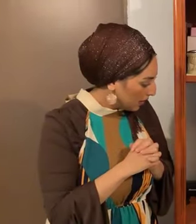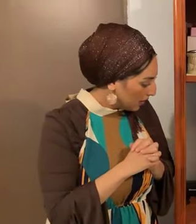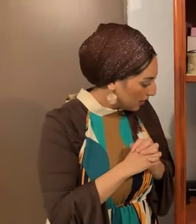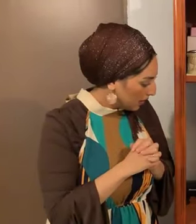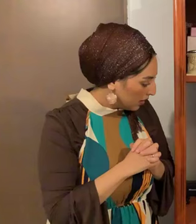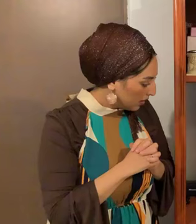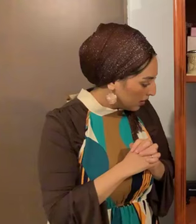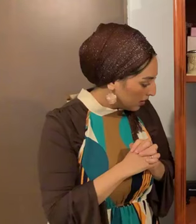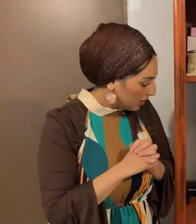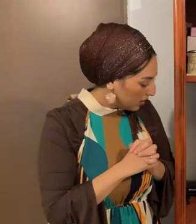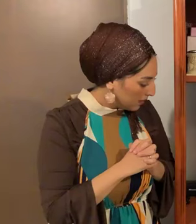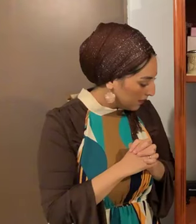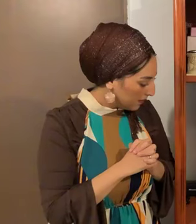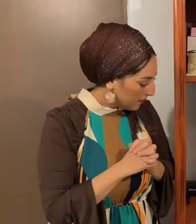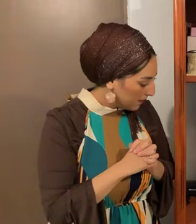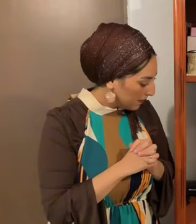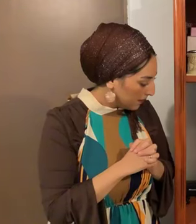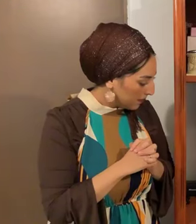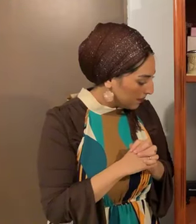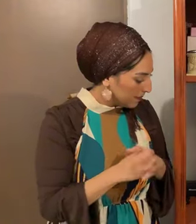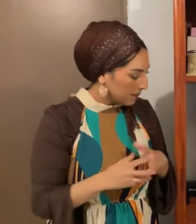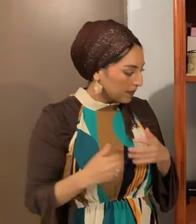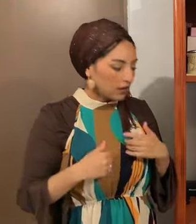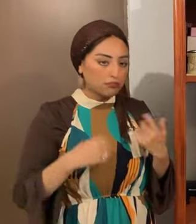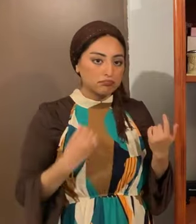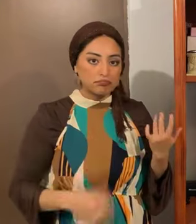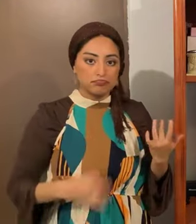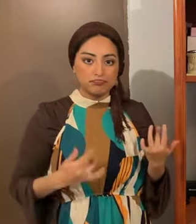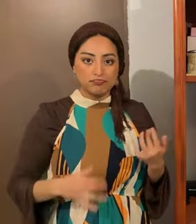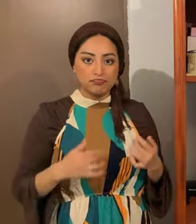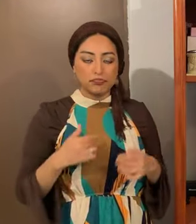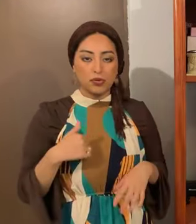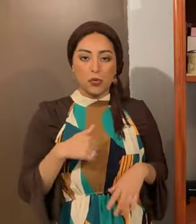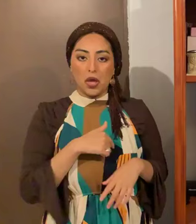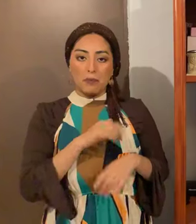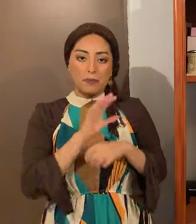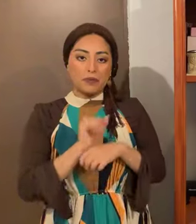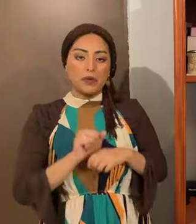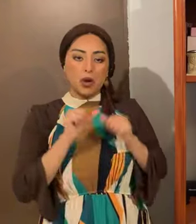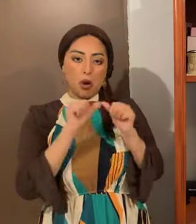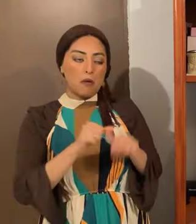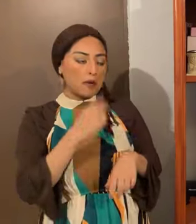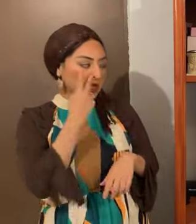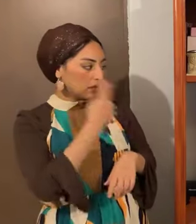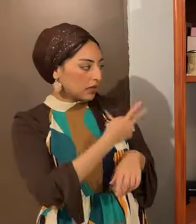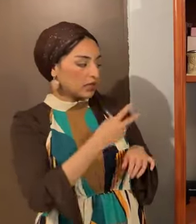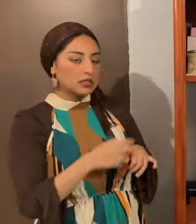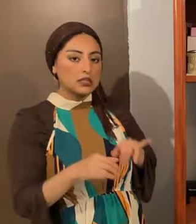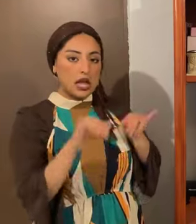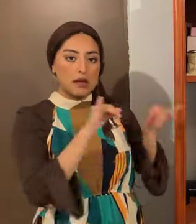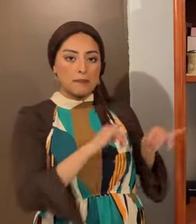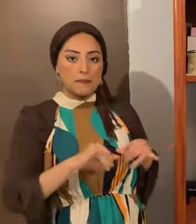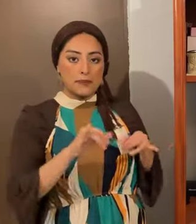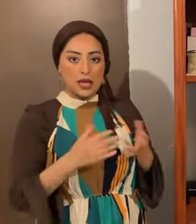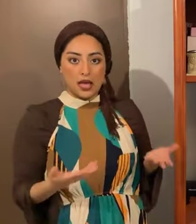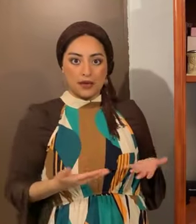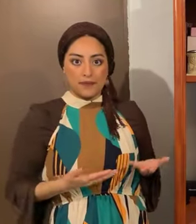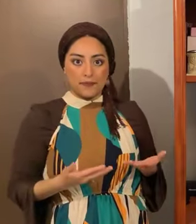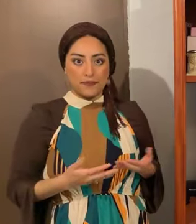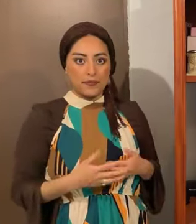bajo eléctrico y una guitarra. Y efectivamente estamos muy acostumbrados a esos sonidos.